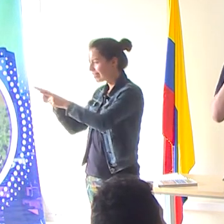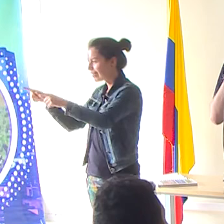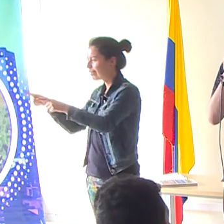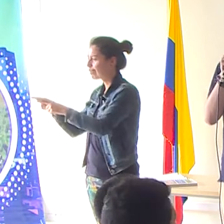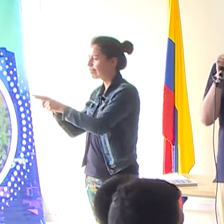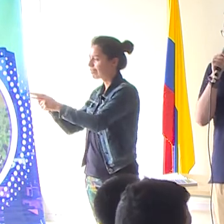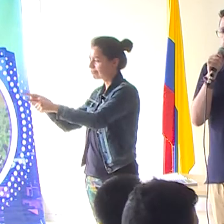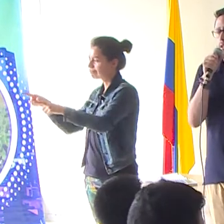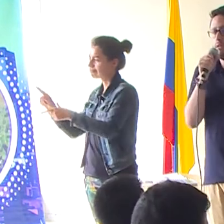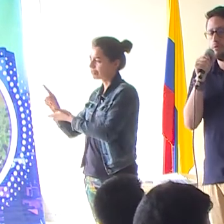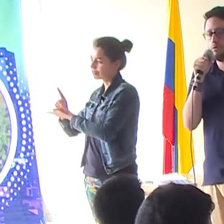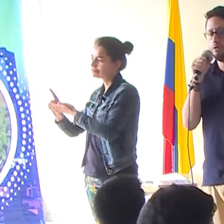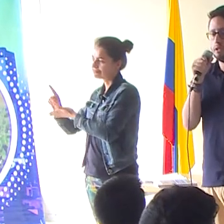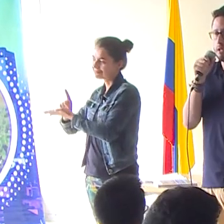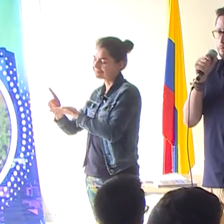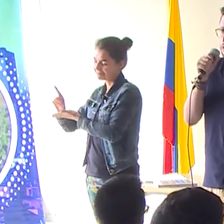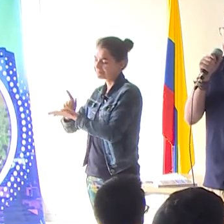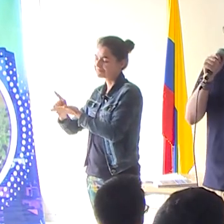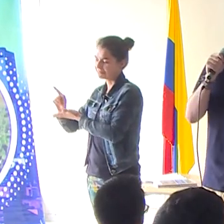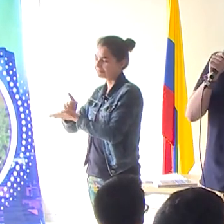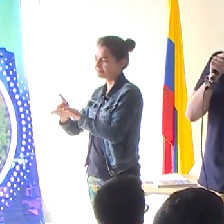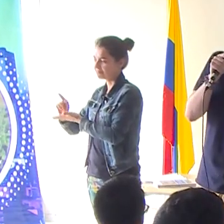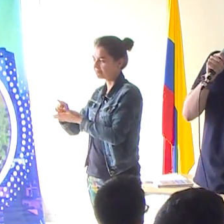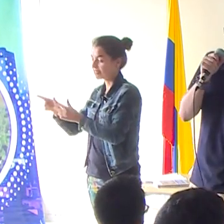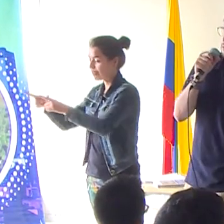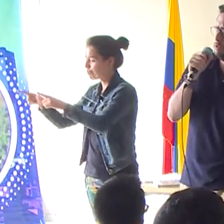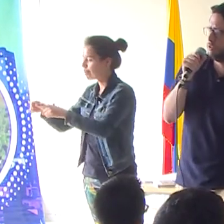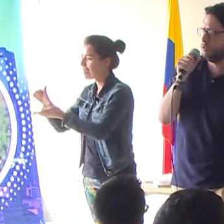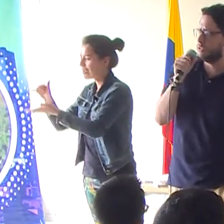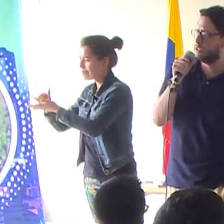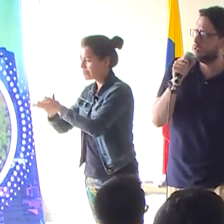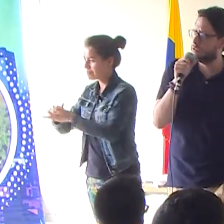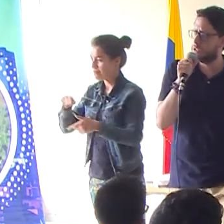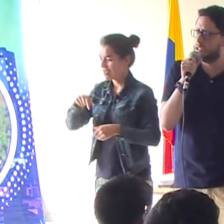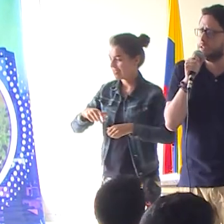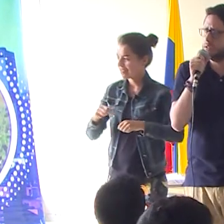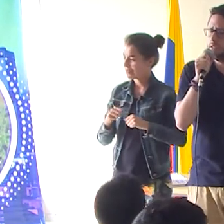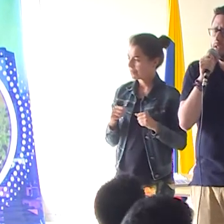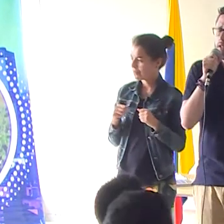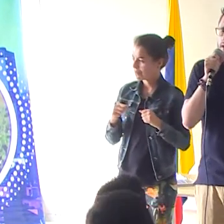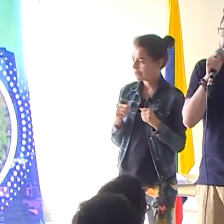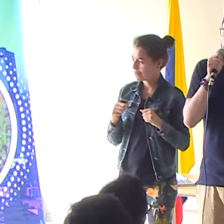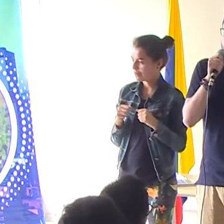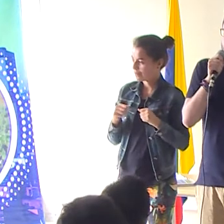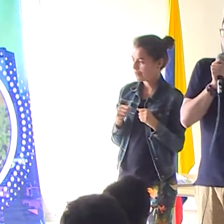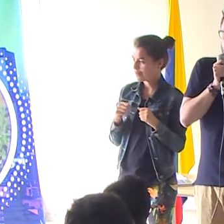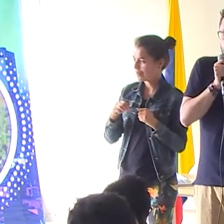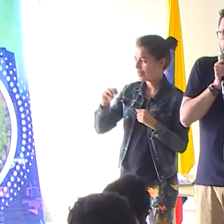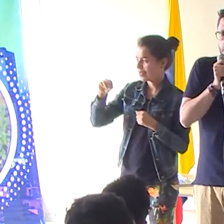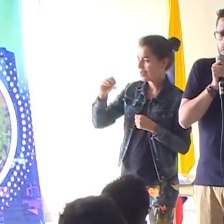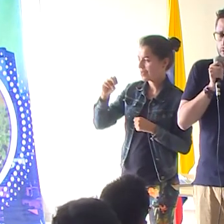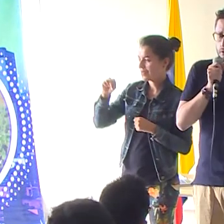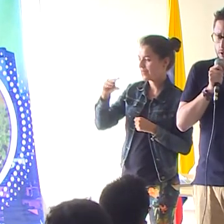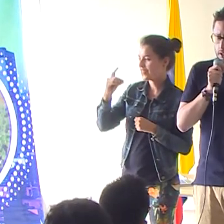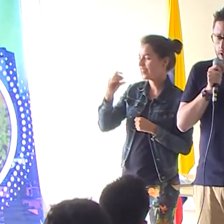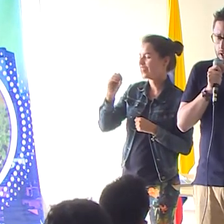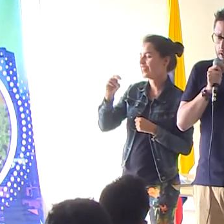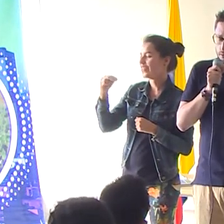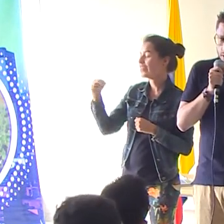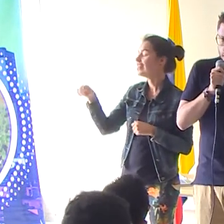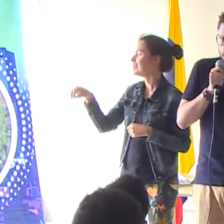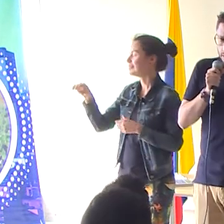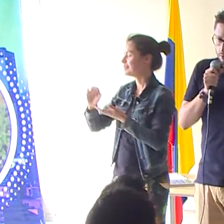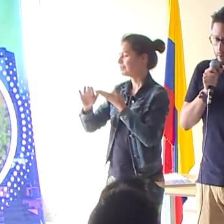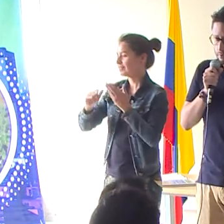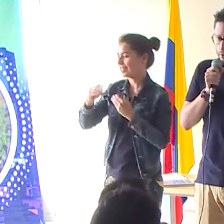creciendo hacia nosotros en vez de que nosotros crezcamos hacia ellos como pasó en los 50s en los sesentas ya casi somos una sola ciudad